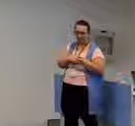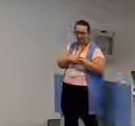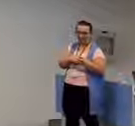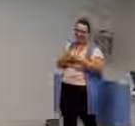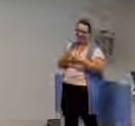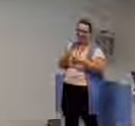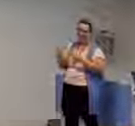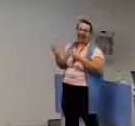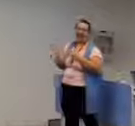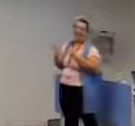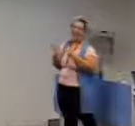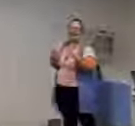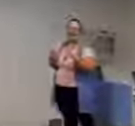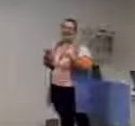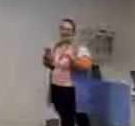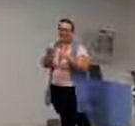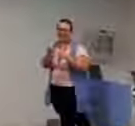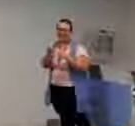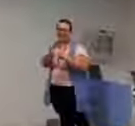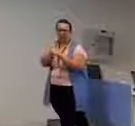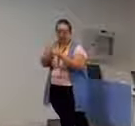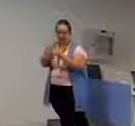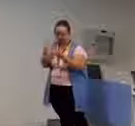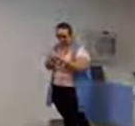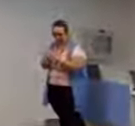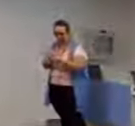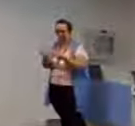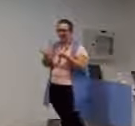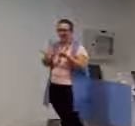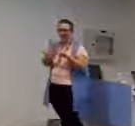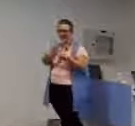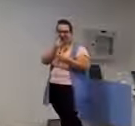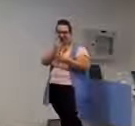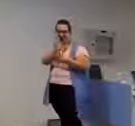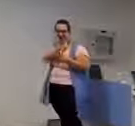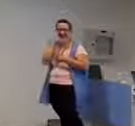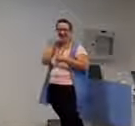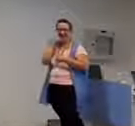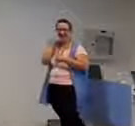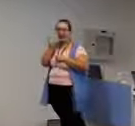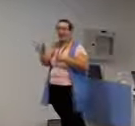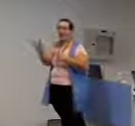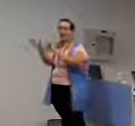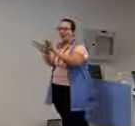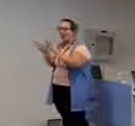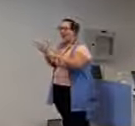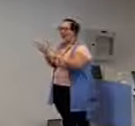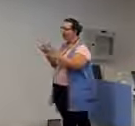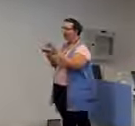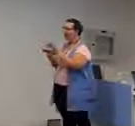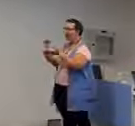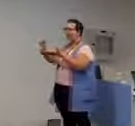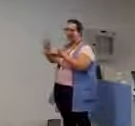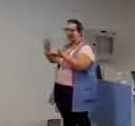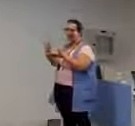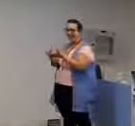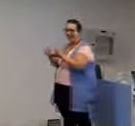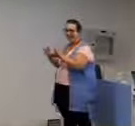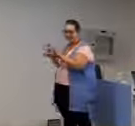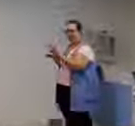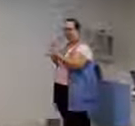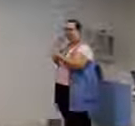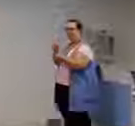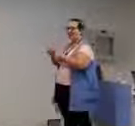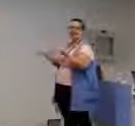só. Mas esse recurso aqui, que a gente chama de One Step, permite que eu faça uma simulação que, se fosse batida numa